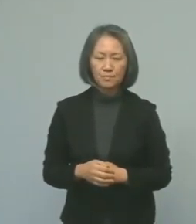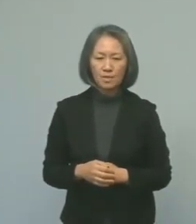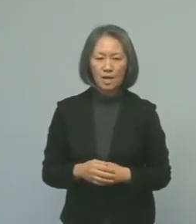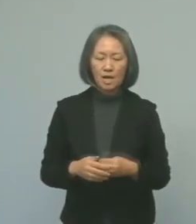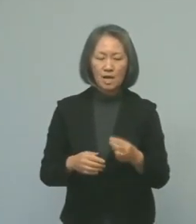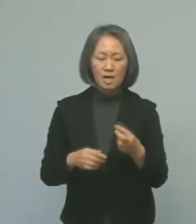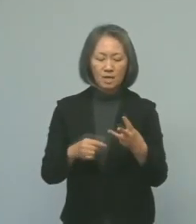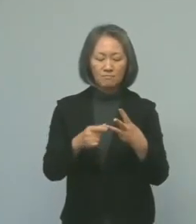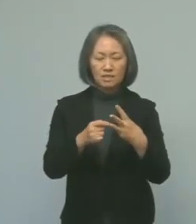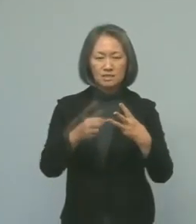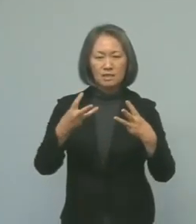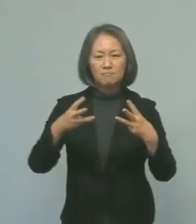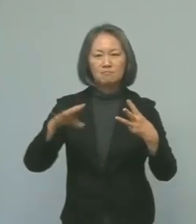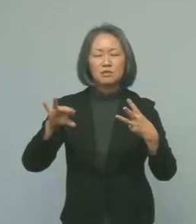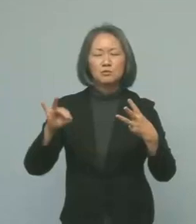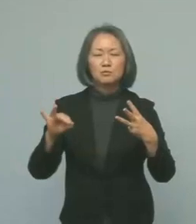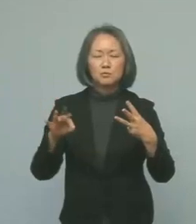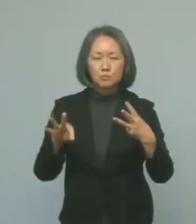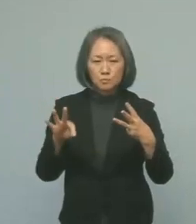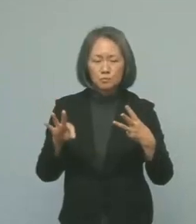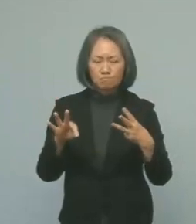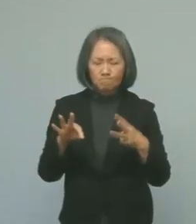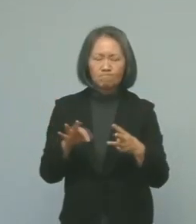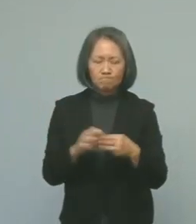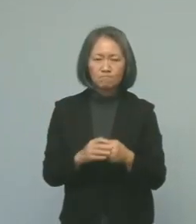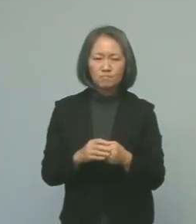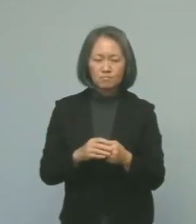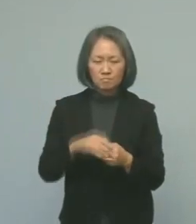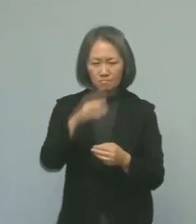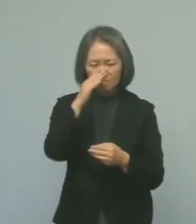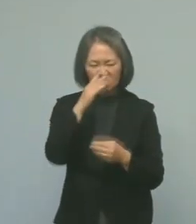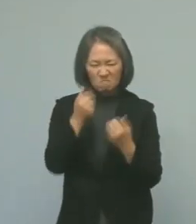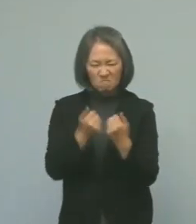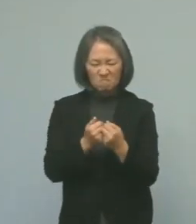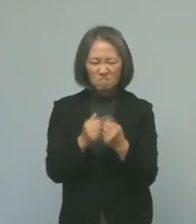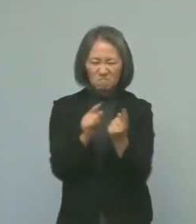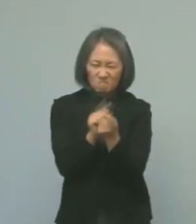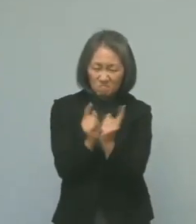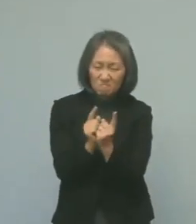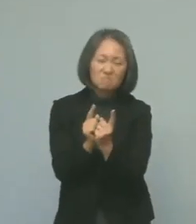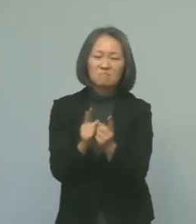密ですね、それを避けていただきたいと思います。